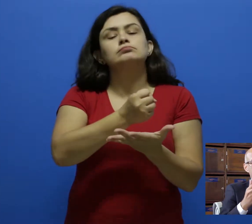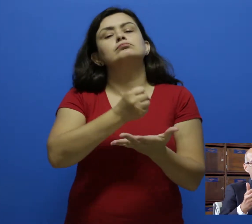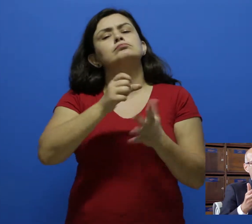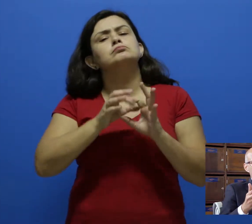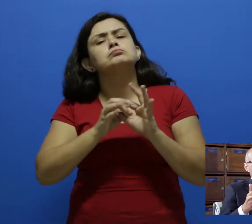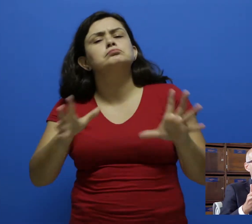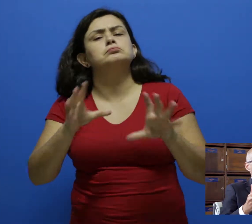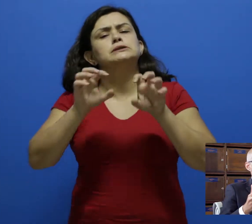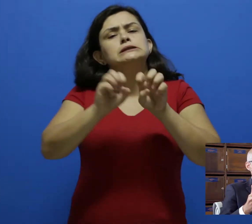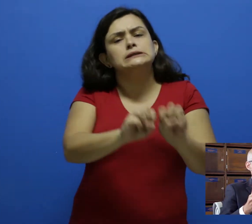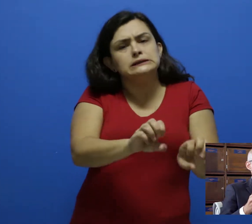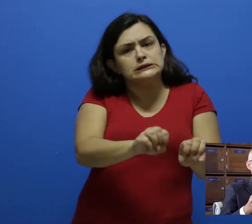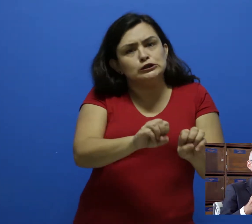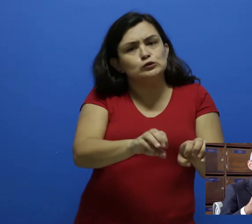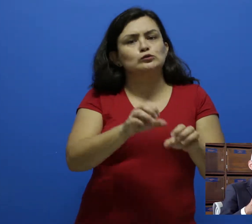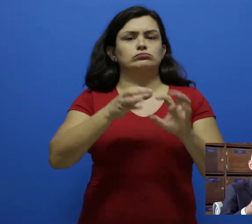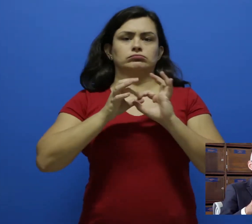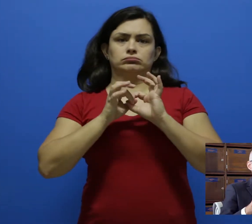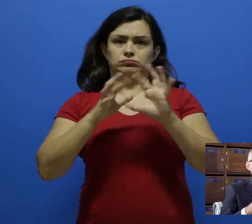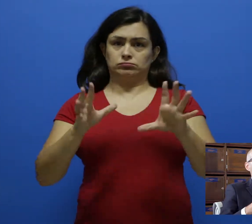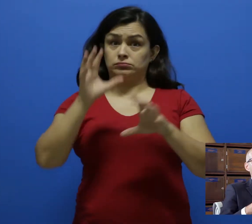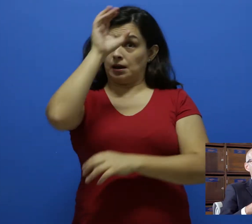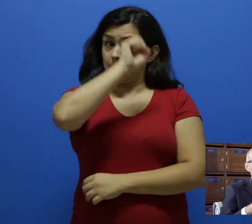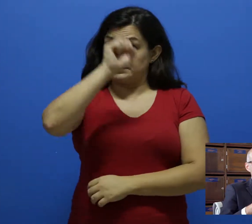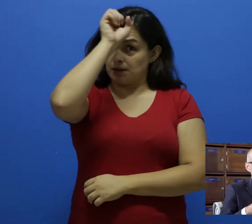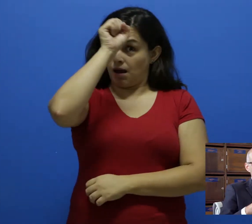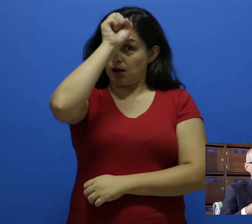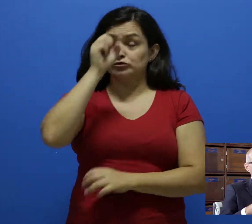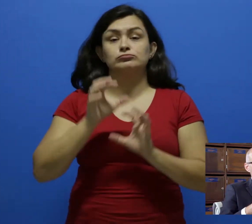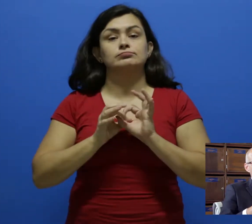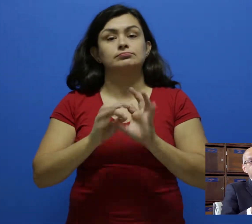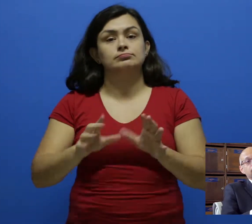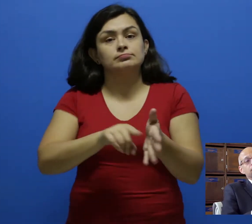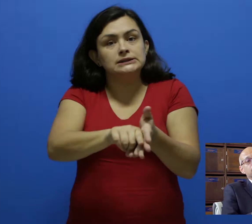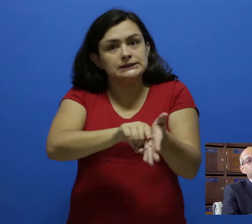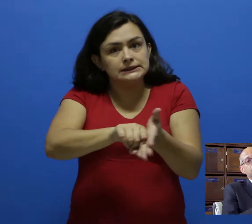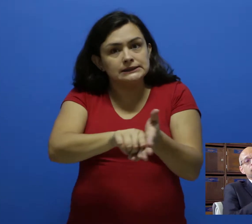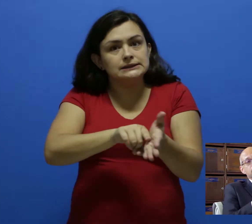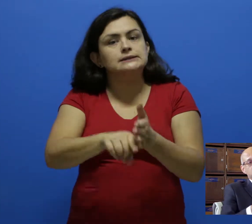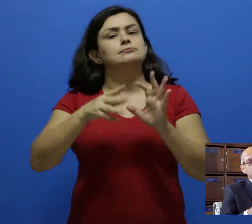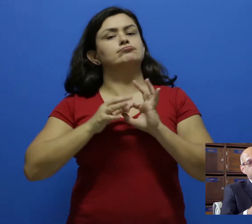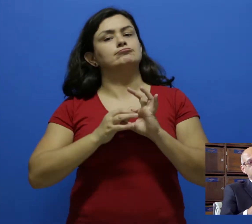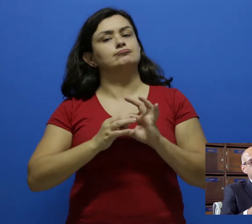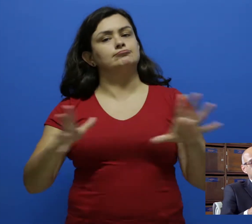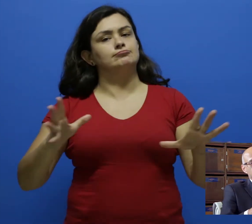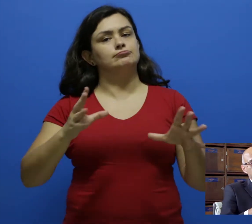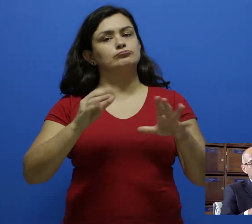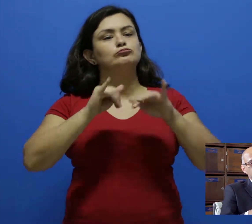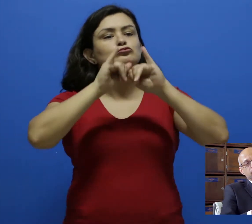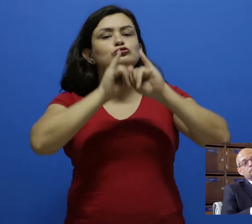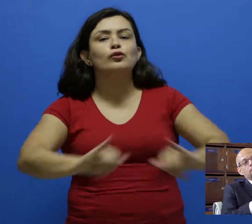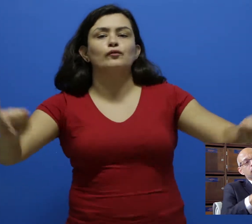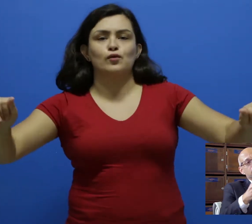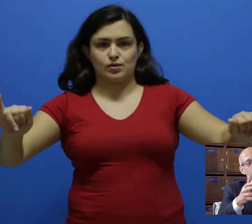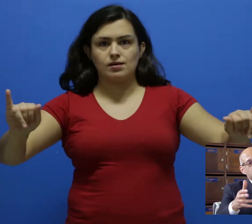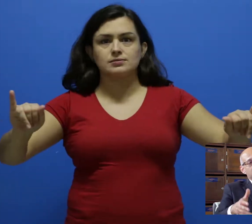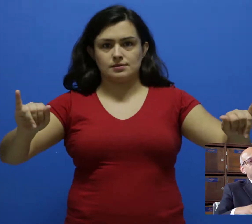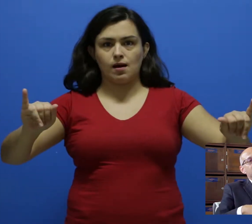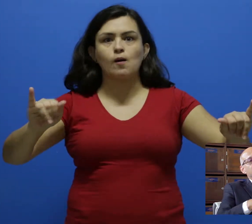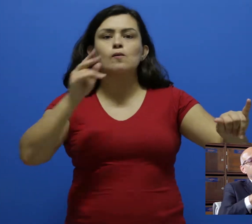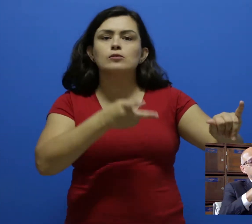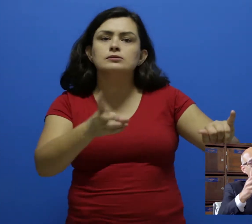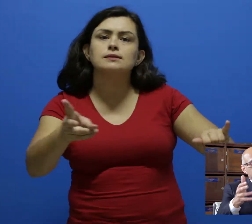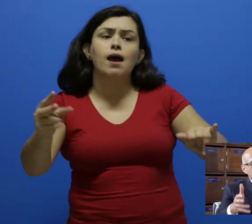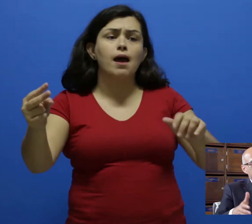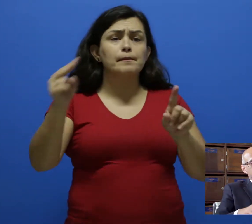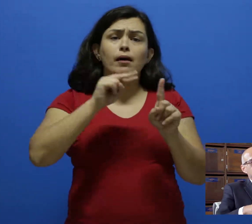para o ensino, liberdade de aprendizagem, liberdade de pesquisa e liberdade de divulgação do conhecimento, sempre num ambiente de